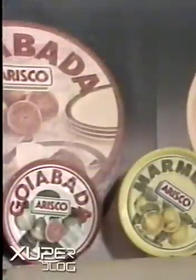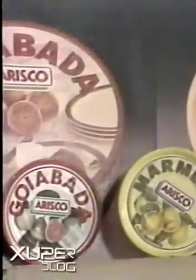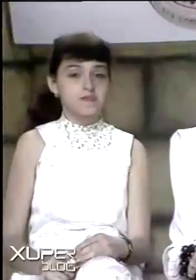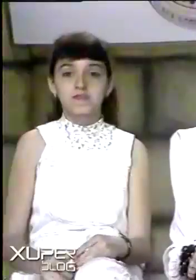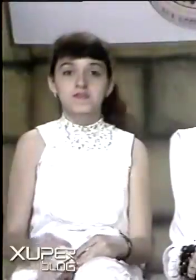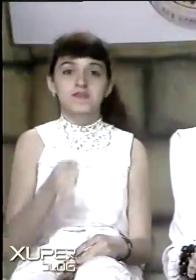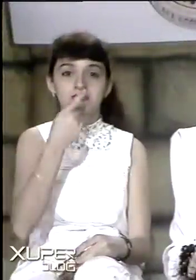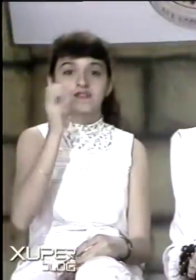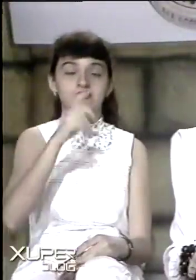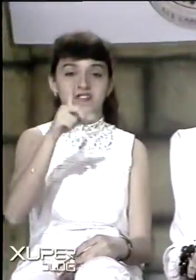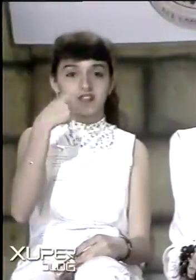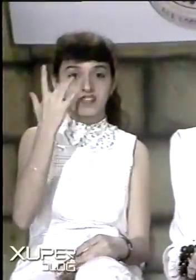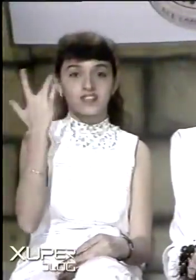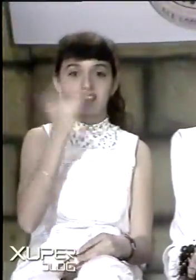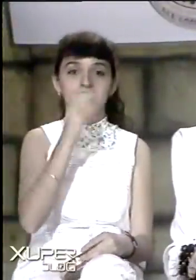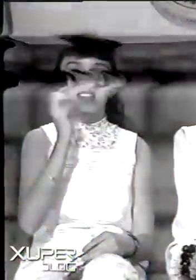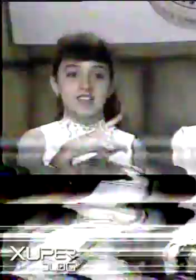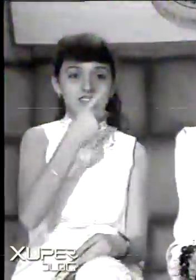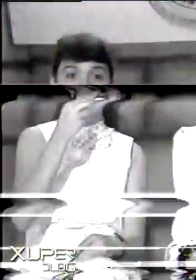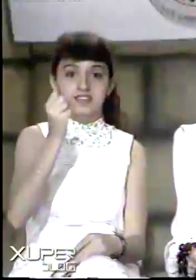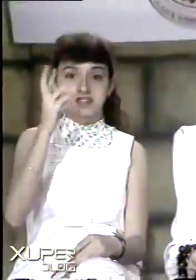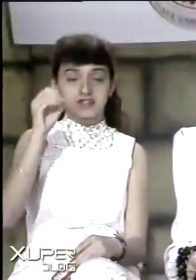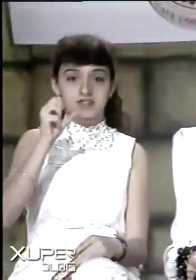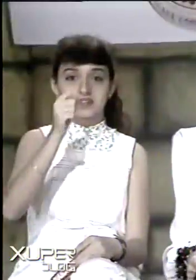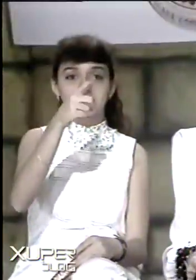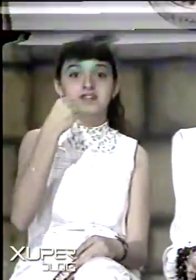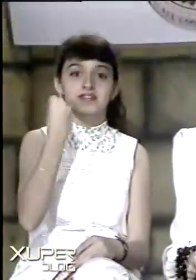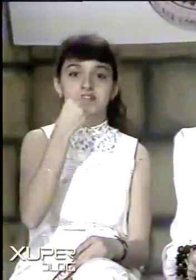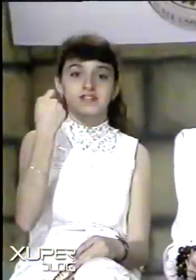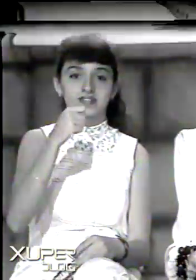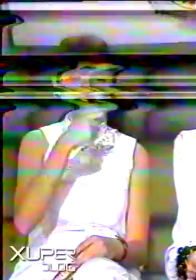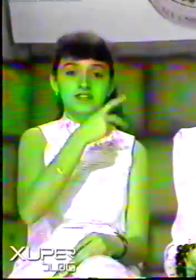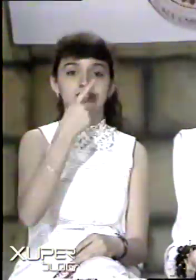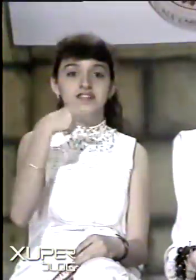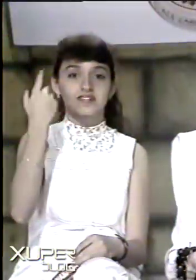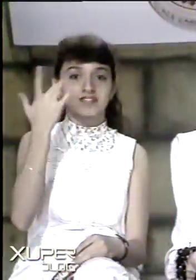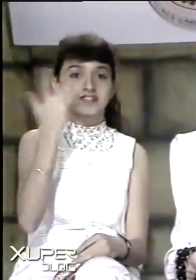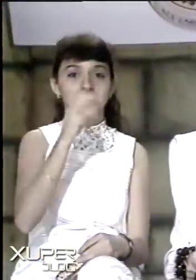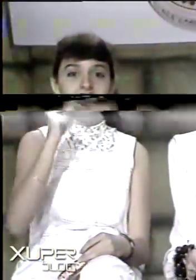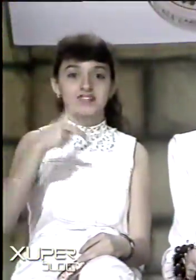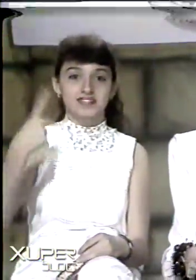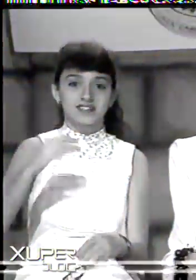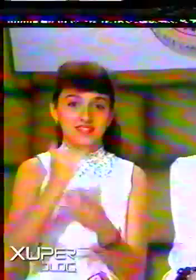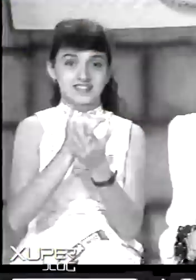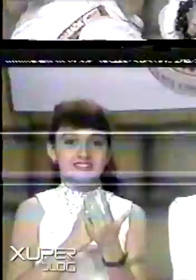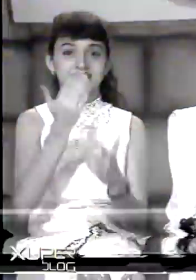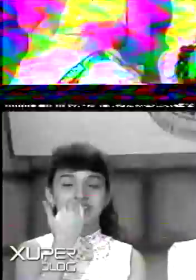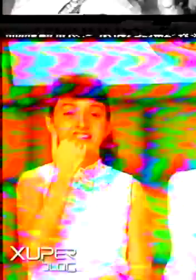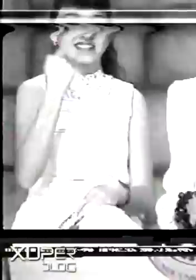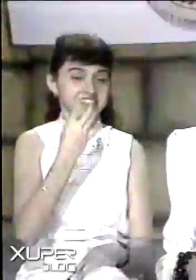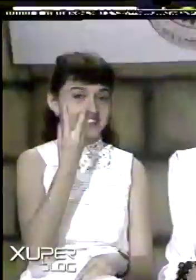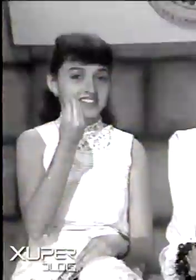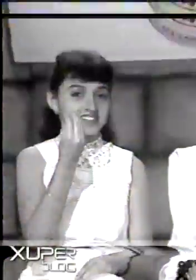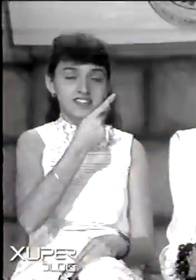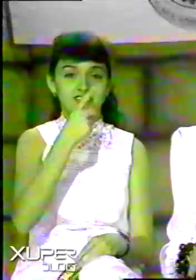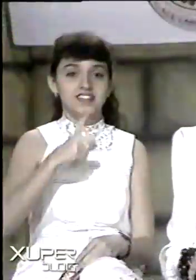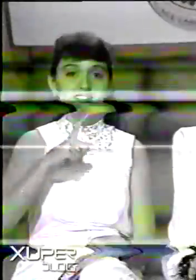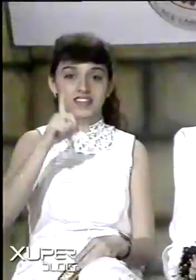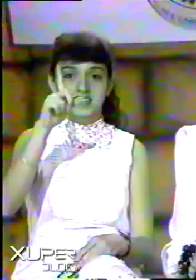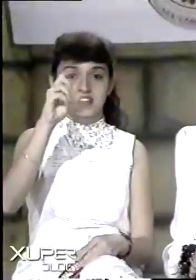De dar água na boca. Aproveita essa sua vontade e coma mesmo.